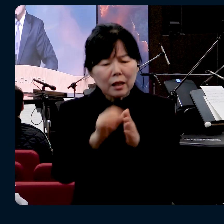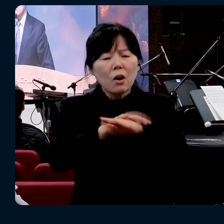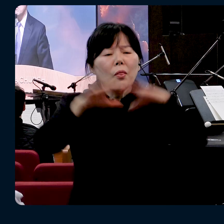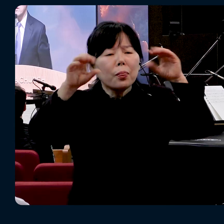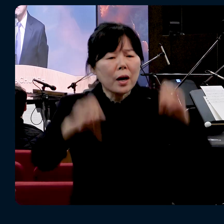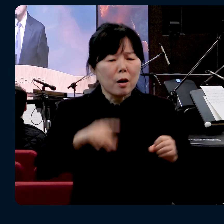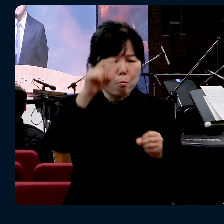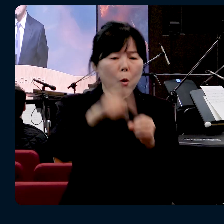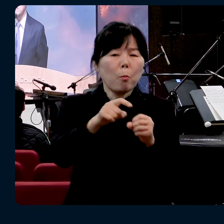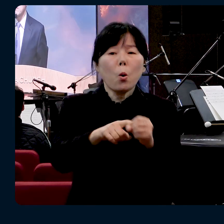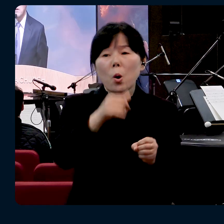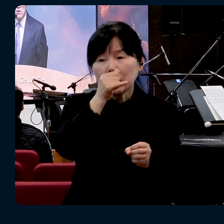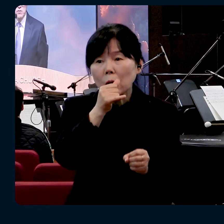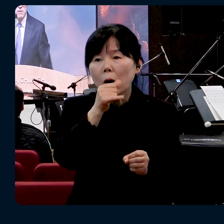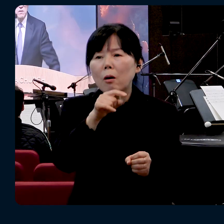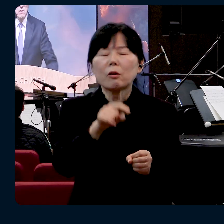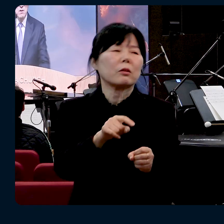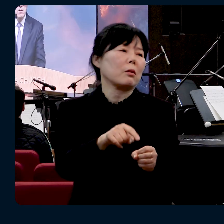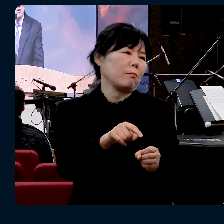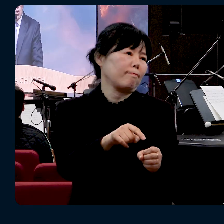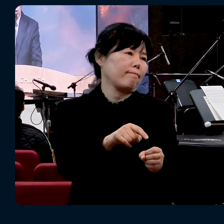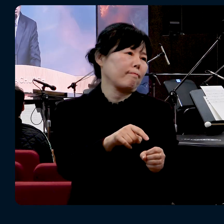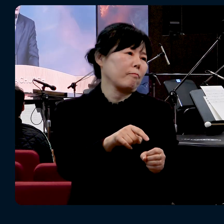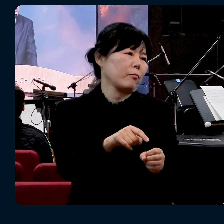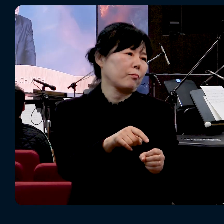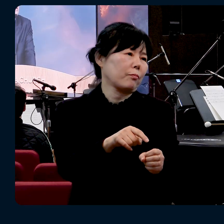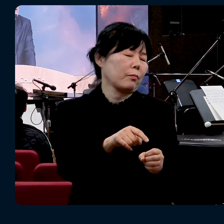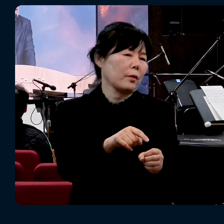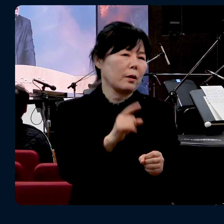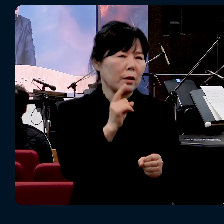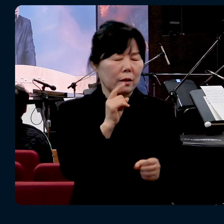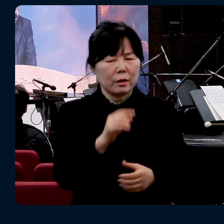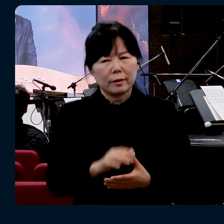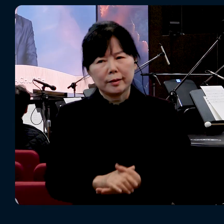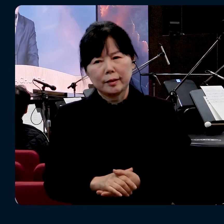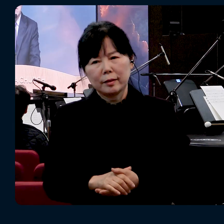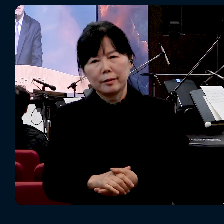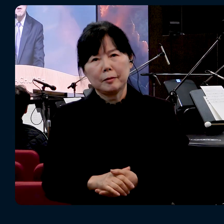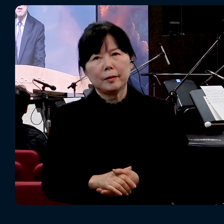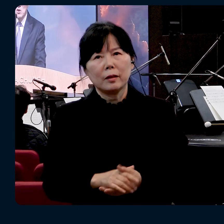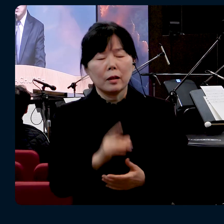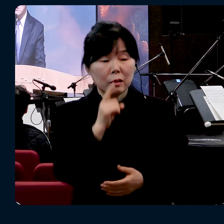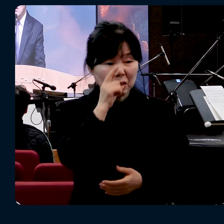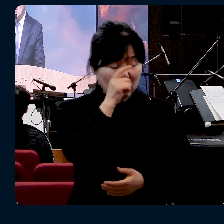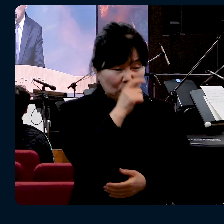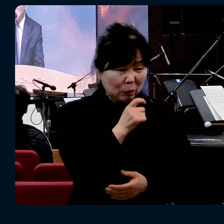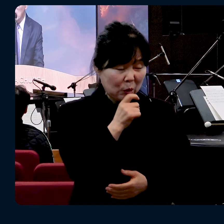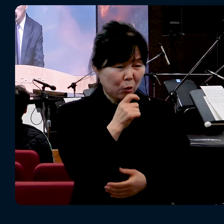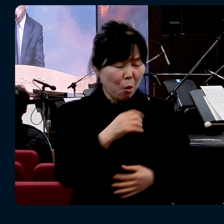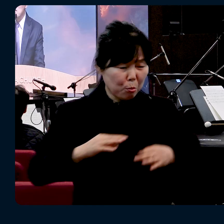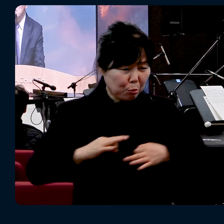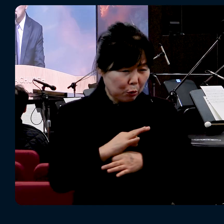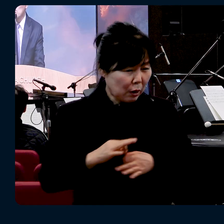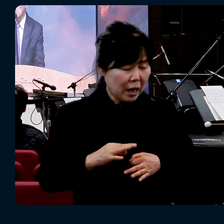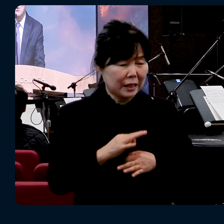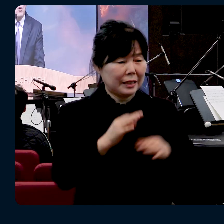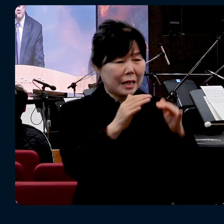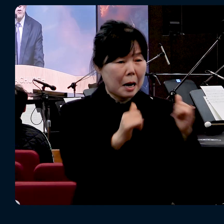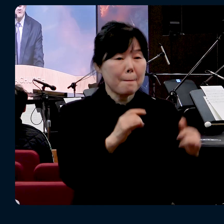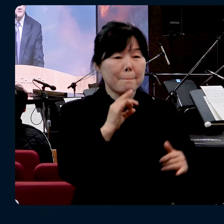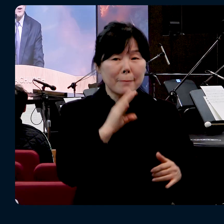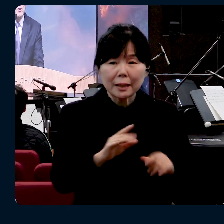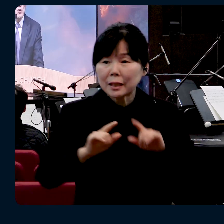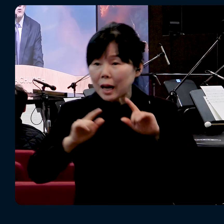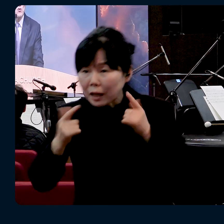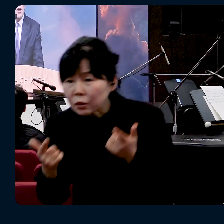한다면 그건 안타까운 거예요. 여러분, 더럽고 추한 인생만이 아니라 뜻을 허탄한 데 둔